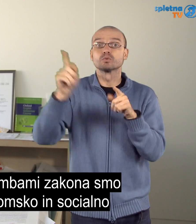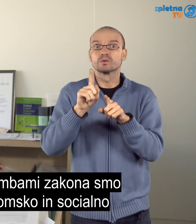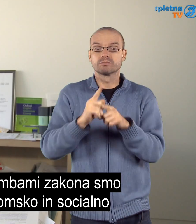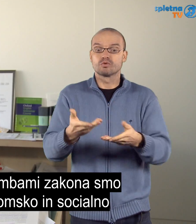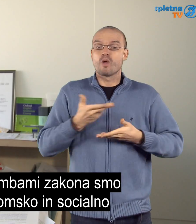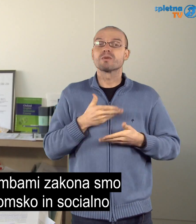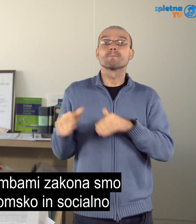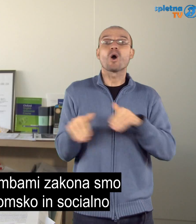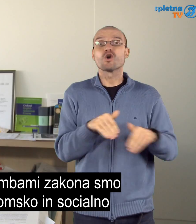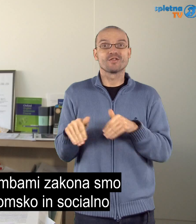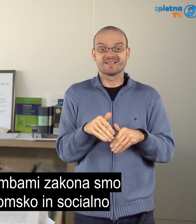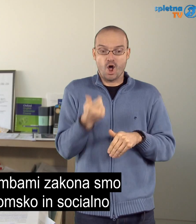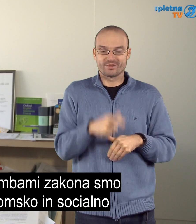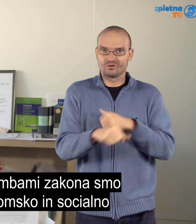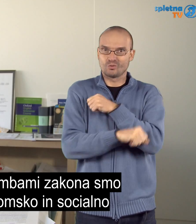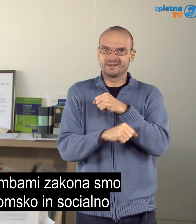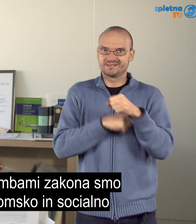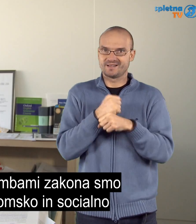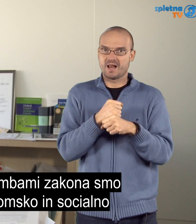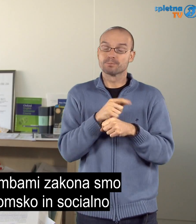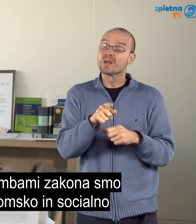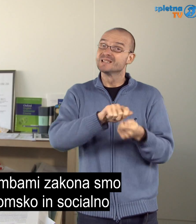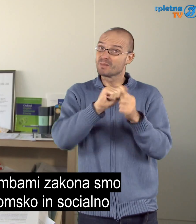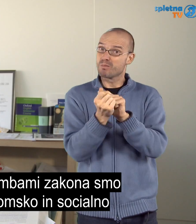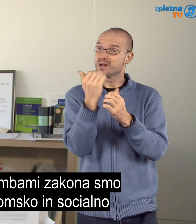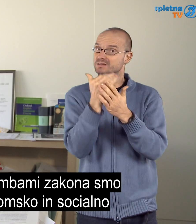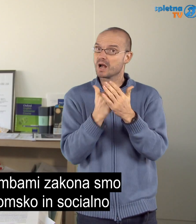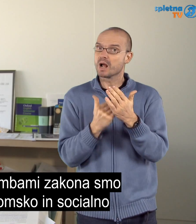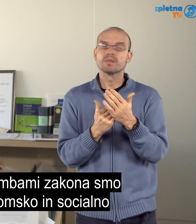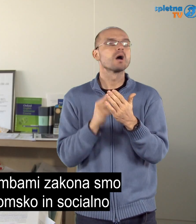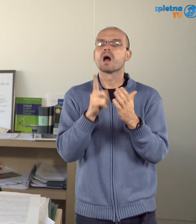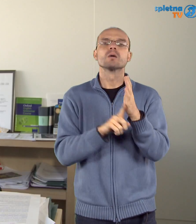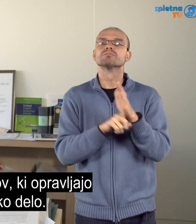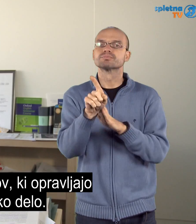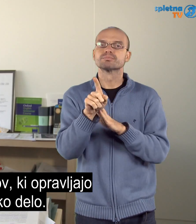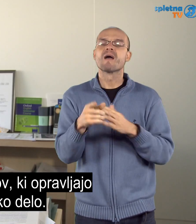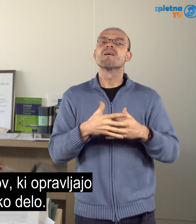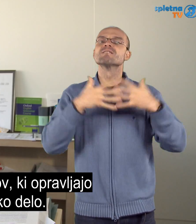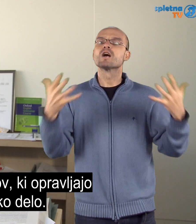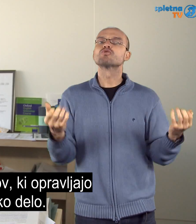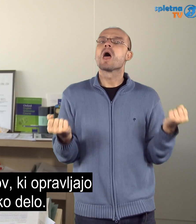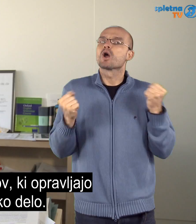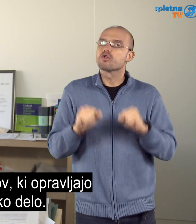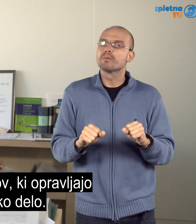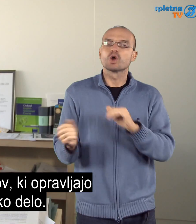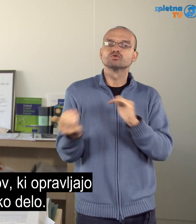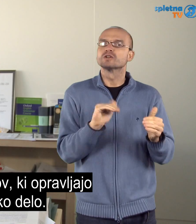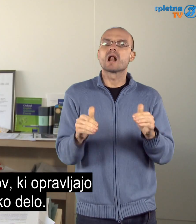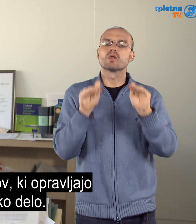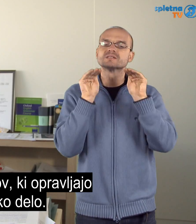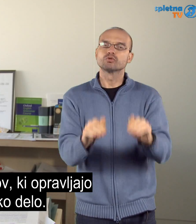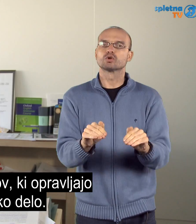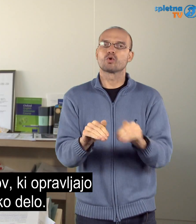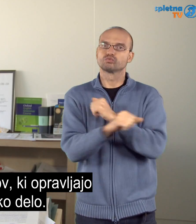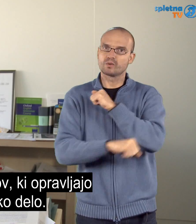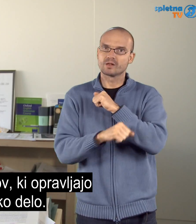pokojnine. Se pravi, s spremembami zakona smo dosegli večjo ekonomsko in socialno varnost študentov,